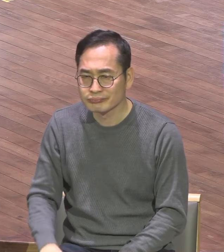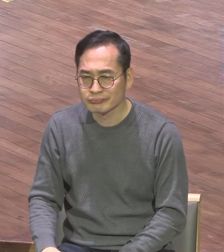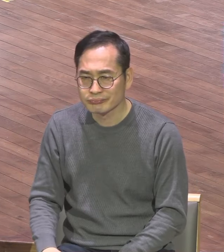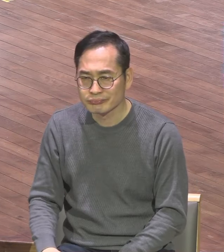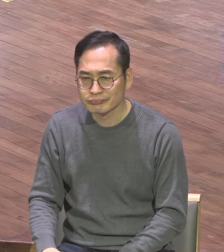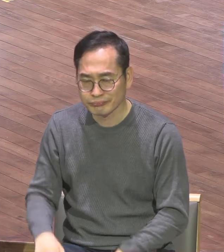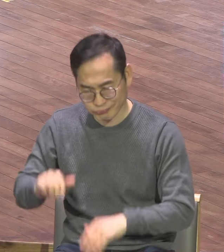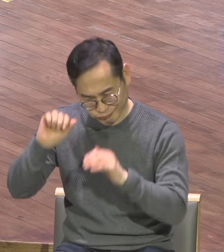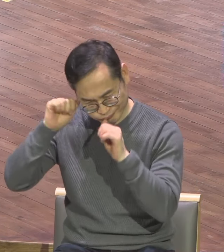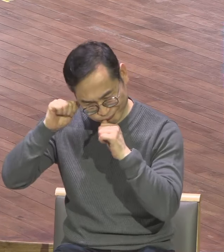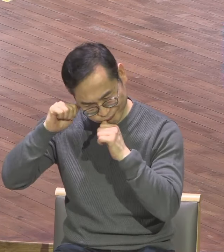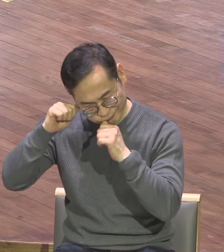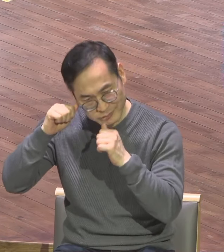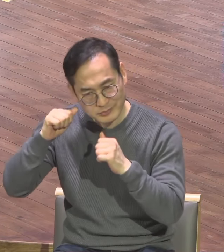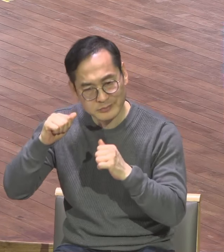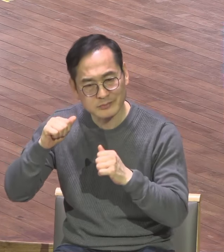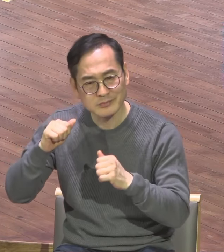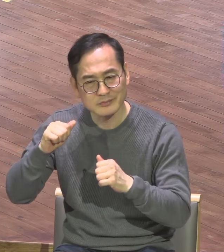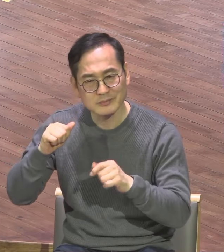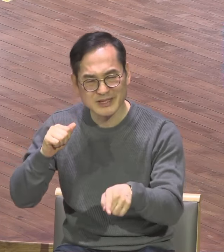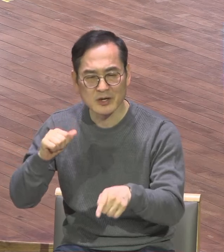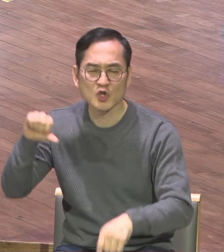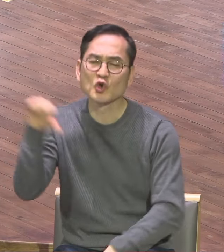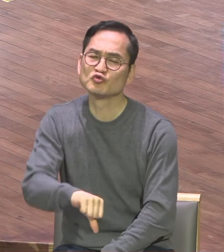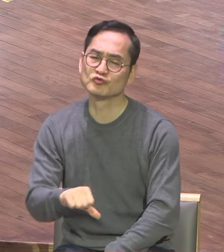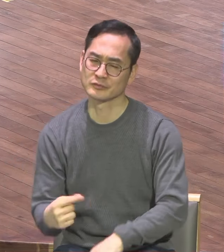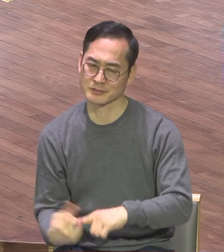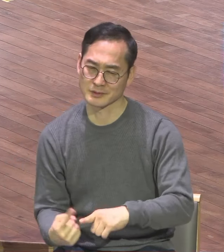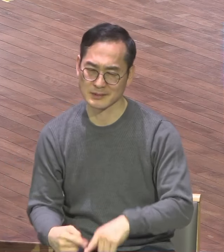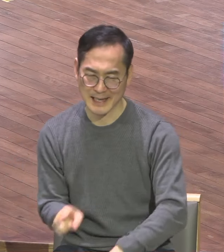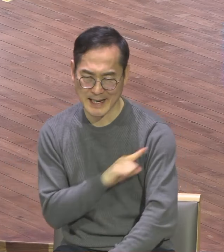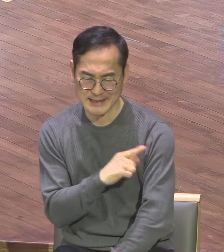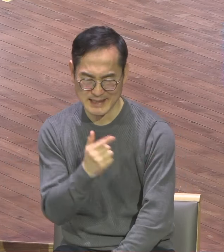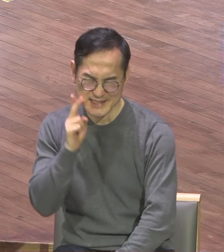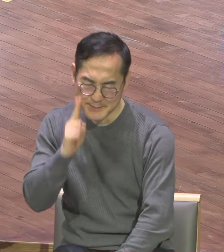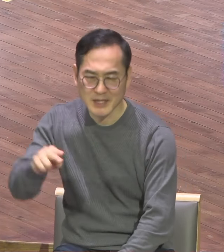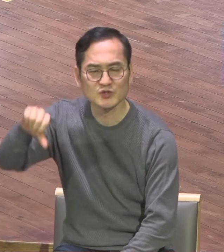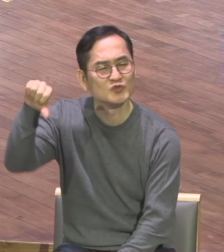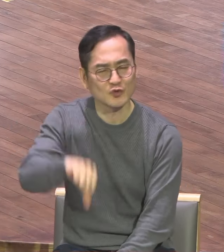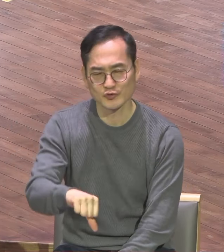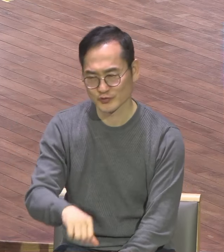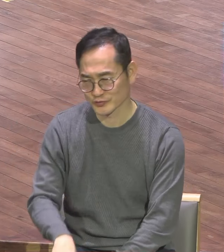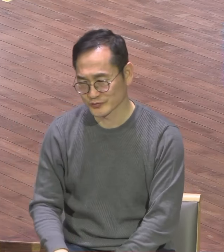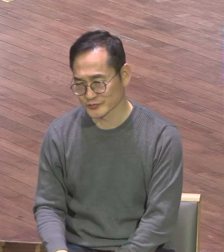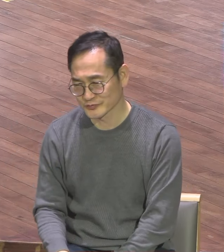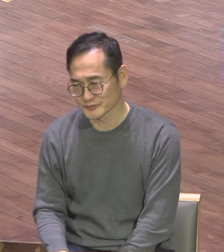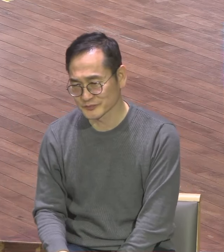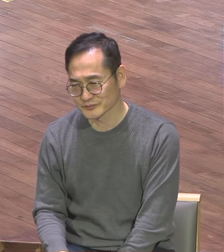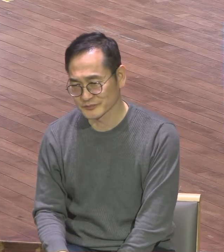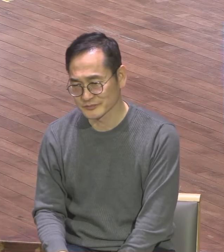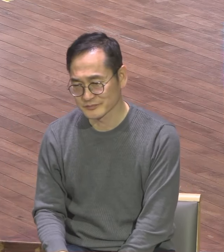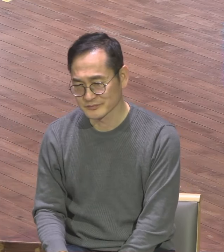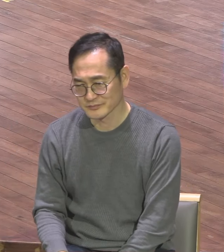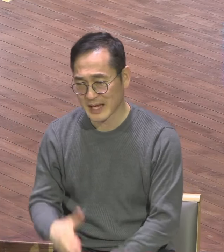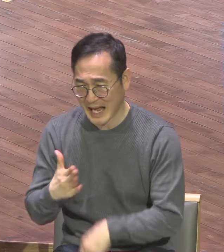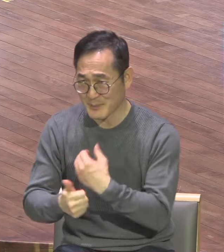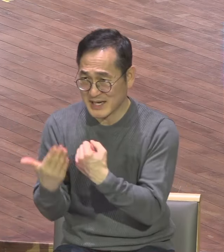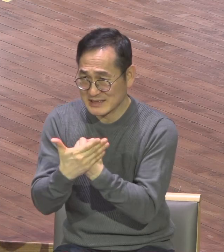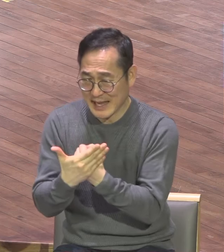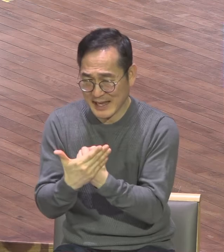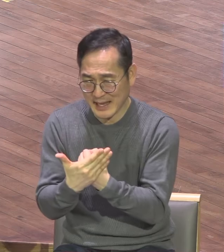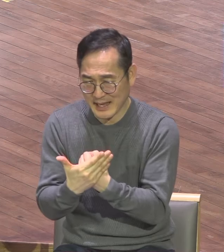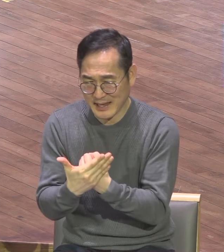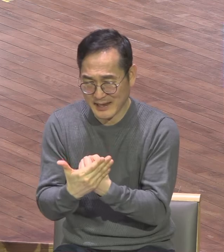하나님의 역사를 바라보면서도 하나님을 믿지 못하는 불신앙으로 하나님의 은혜를 항상